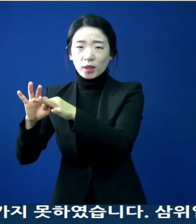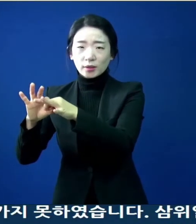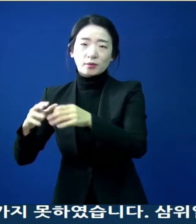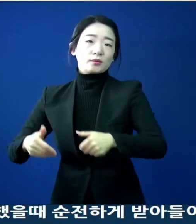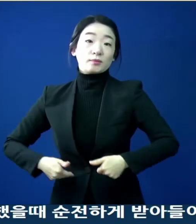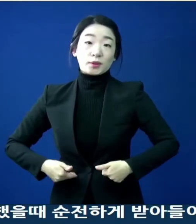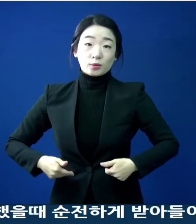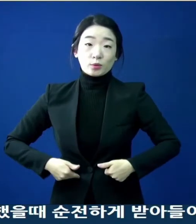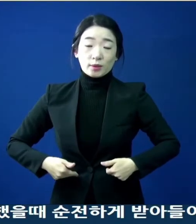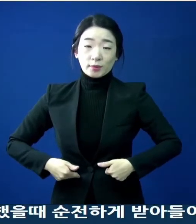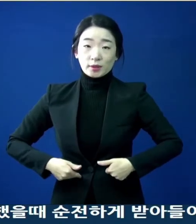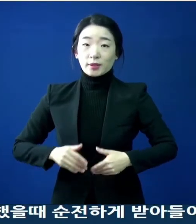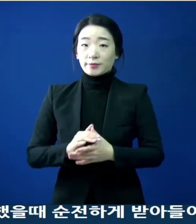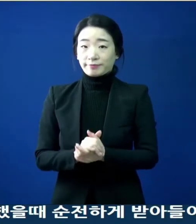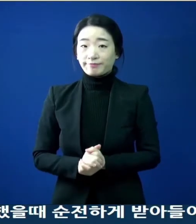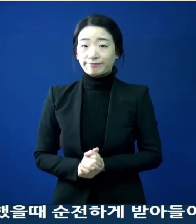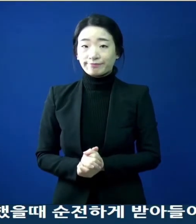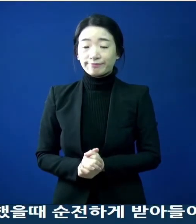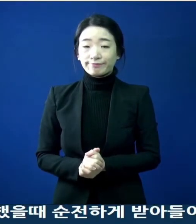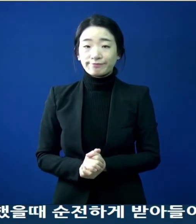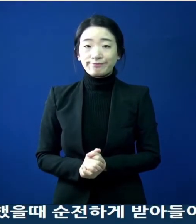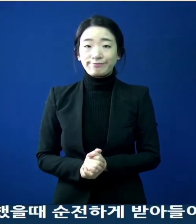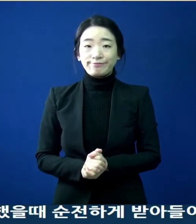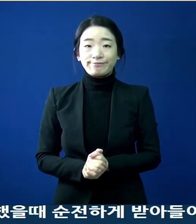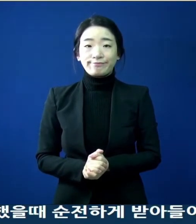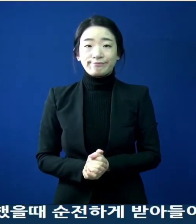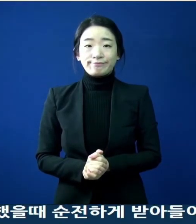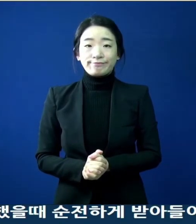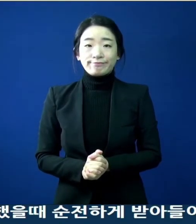영접의 실질적인 모습이었습니다.